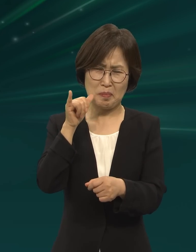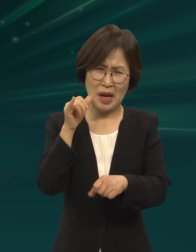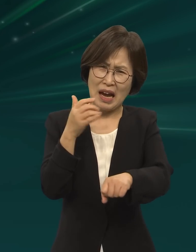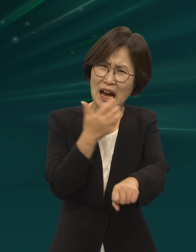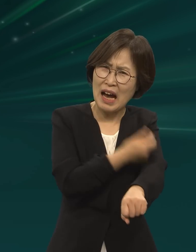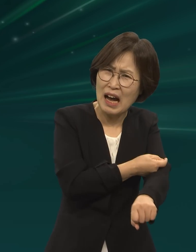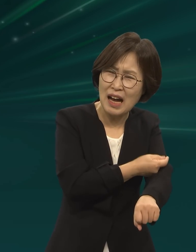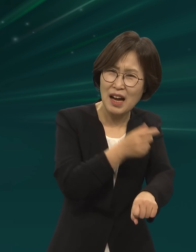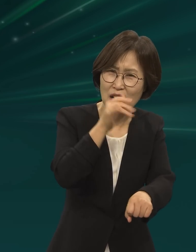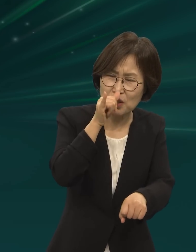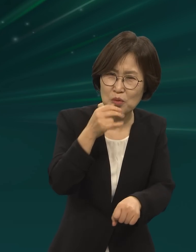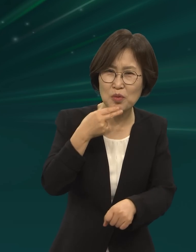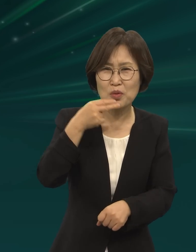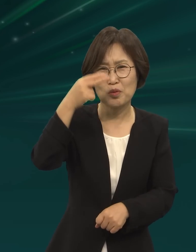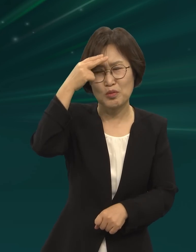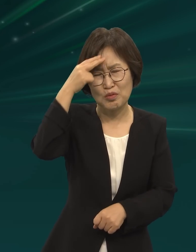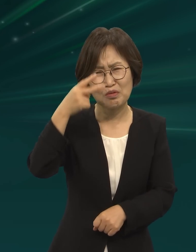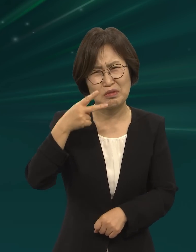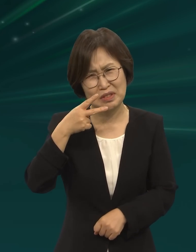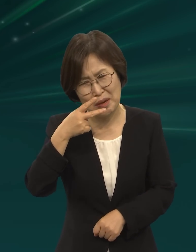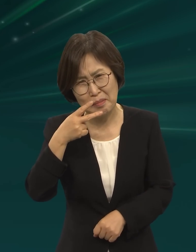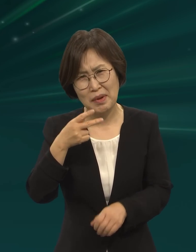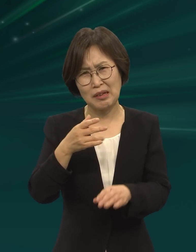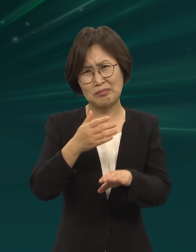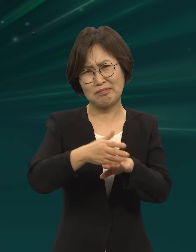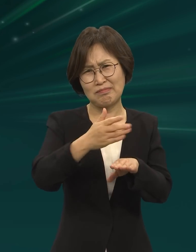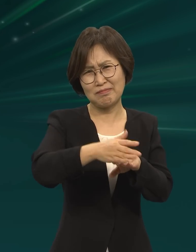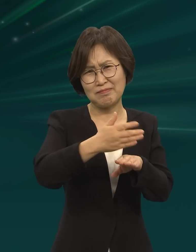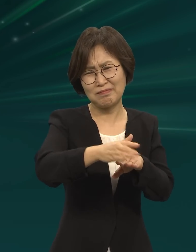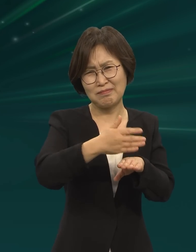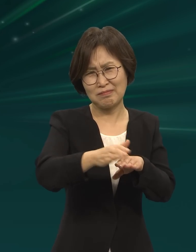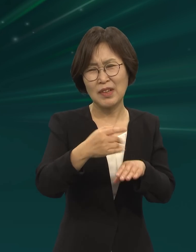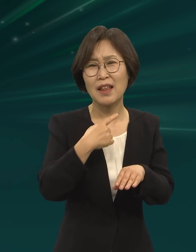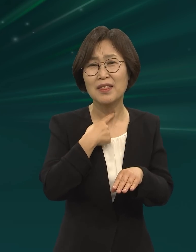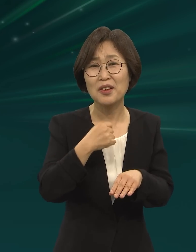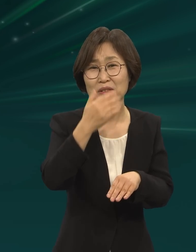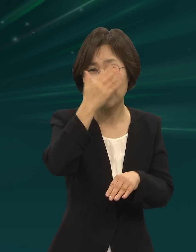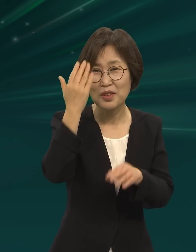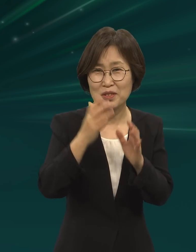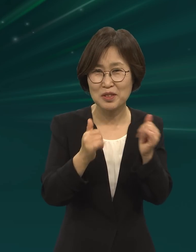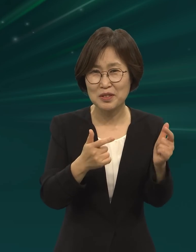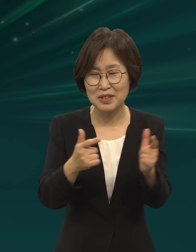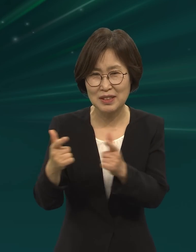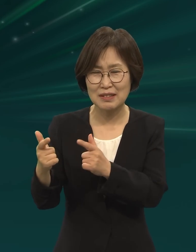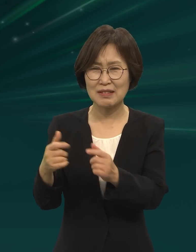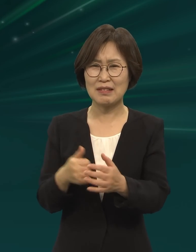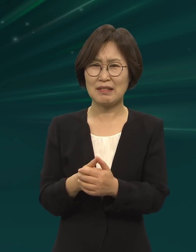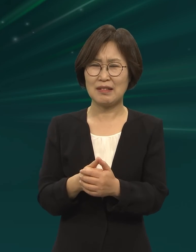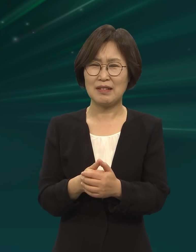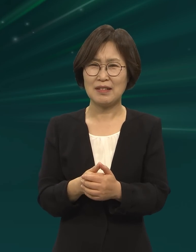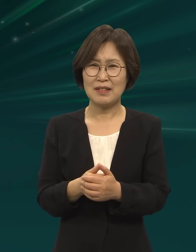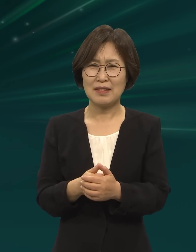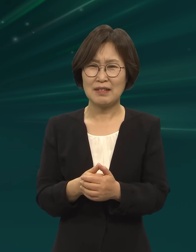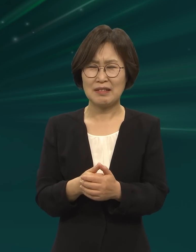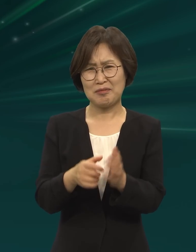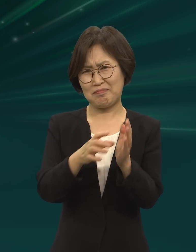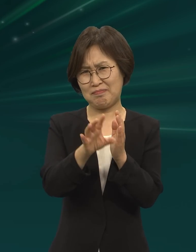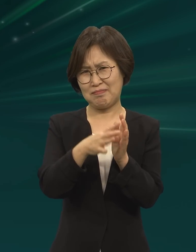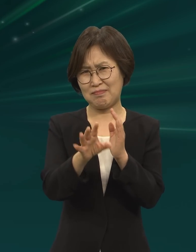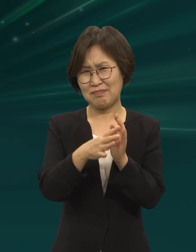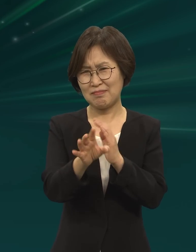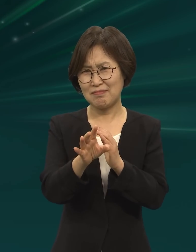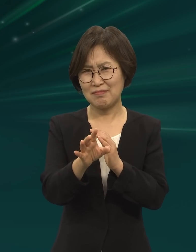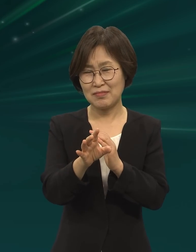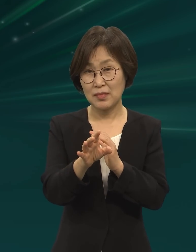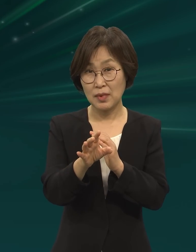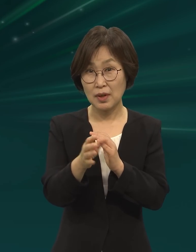가는 청년들이고, 술 마시고 담배 피고 다른 일들 하는 청년들입니다. 집에서 좋지 않는 사람들입니다. 이제